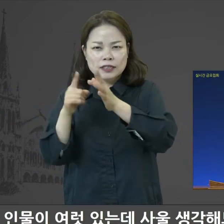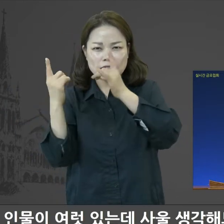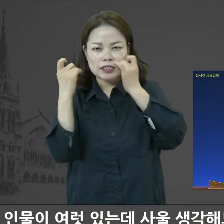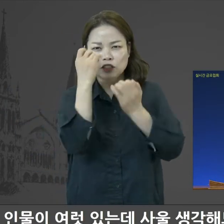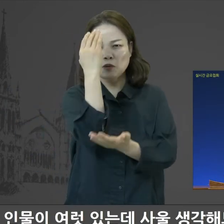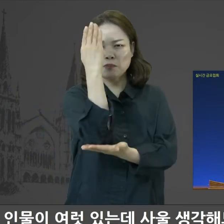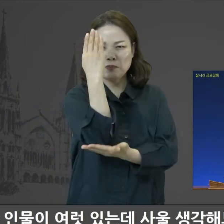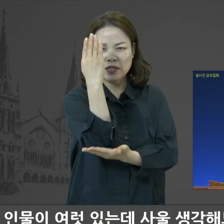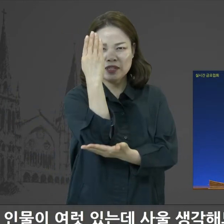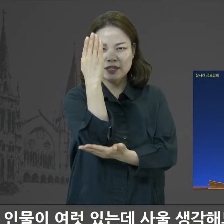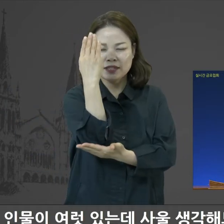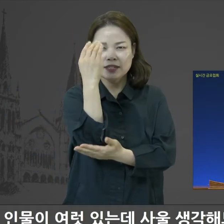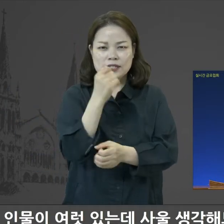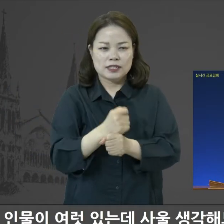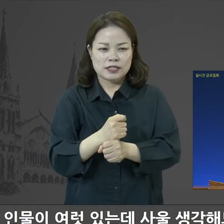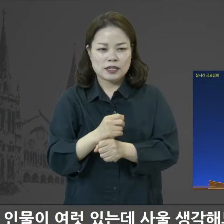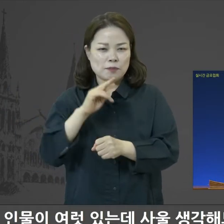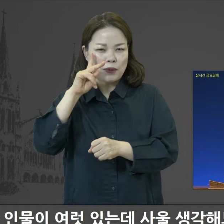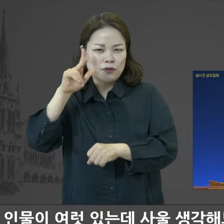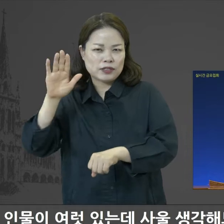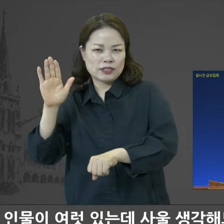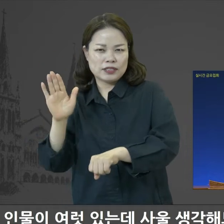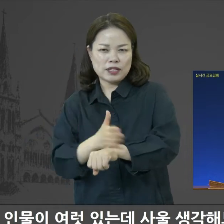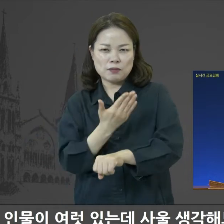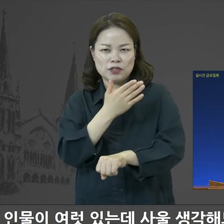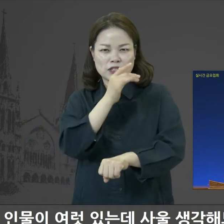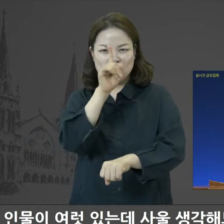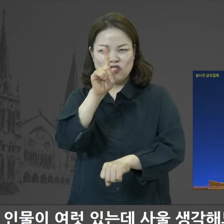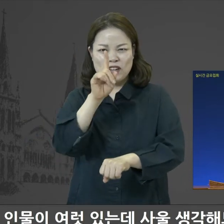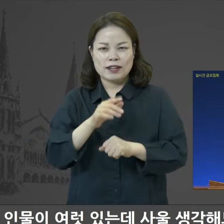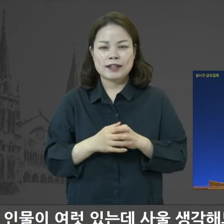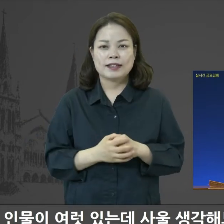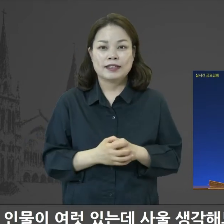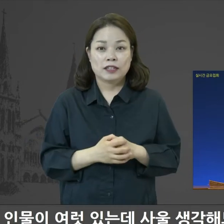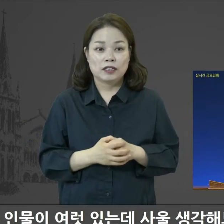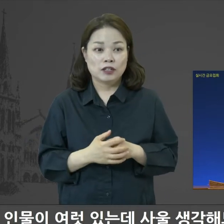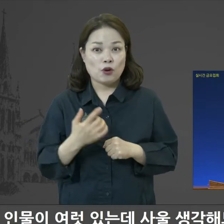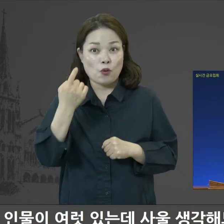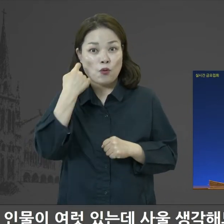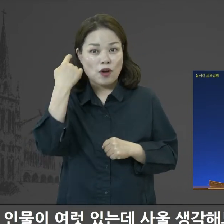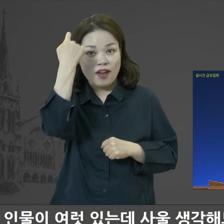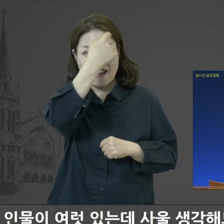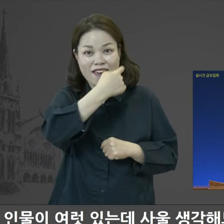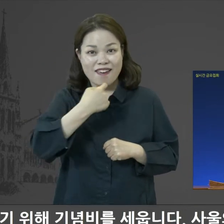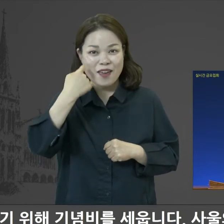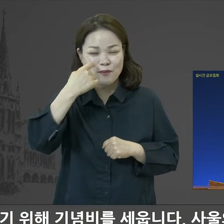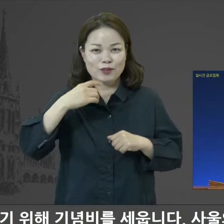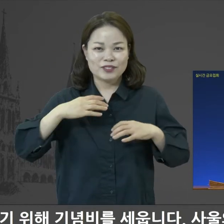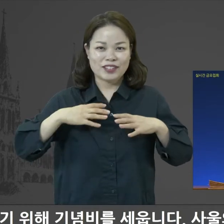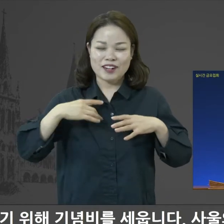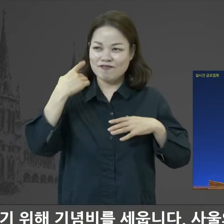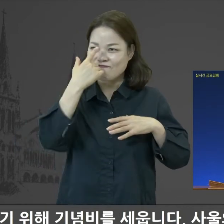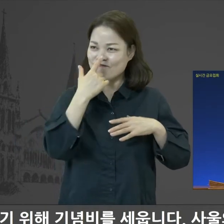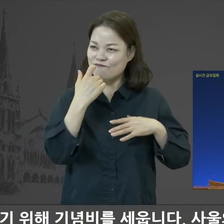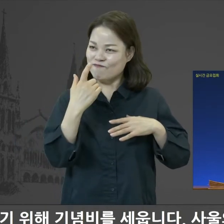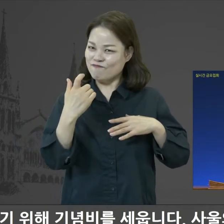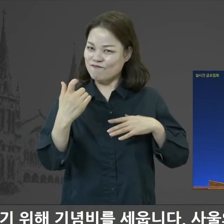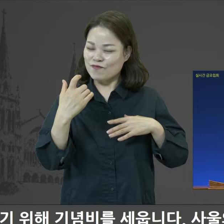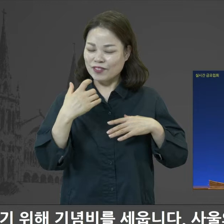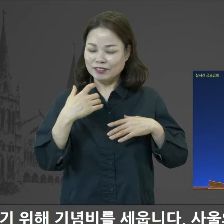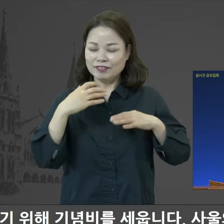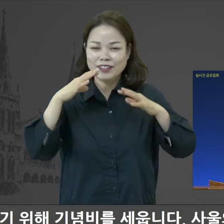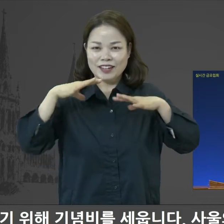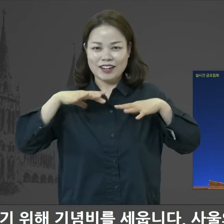세우죠. 사울의 잘못 중에 하나였습니다. 외모 많이 자랑합니다. 사실 외모 굉장히 자랑할 만한 것